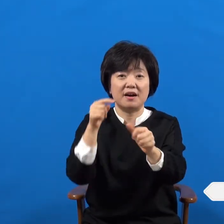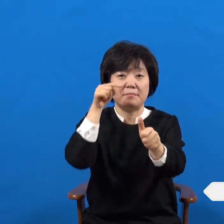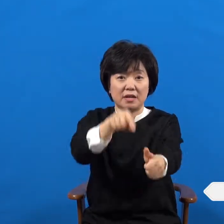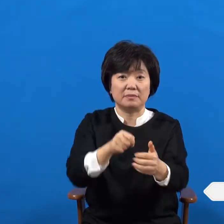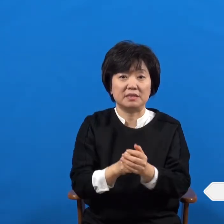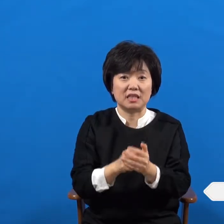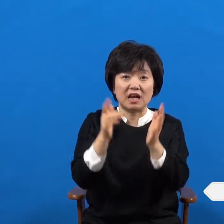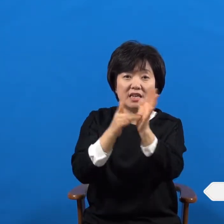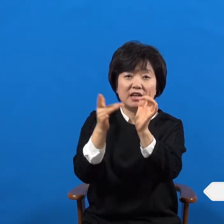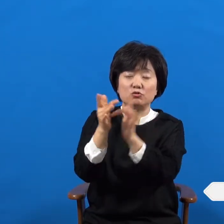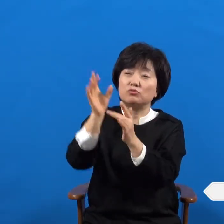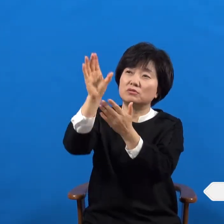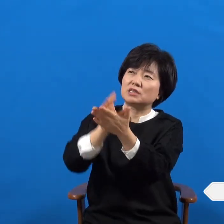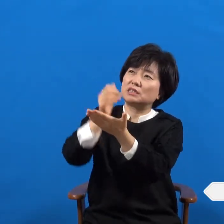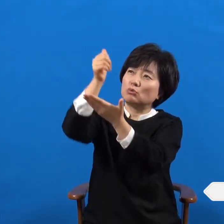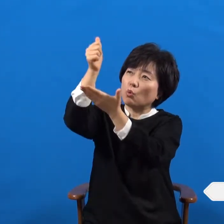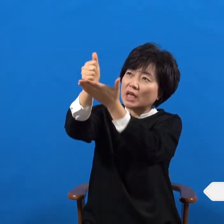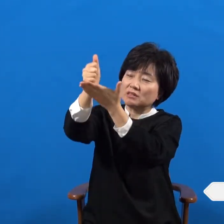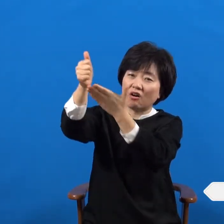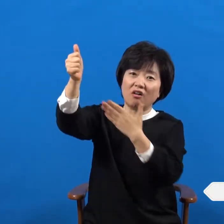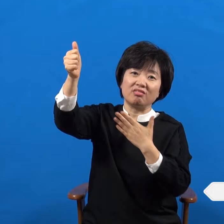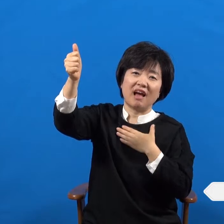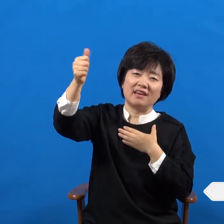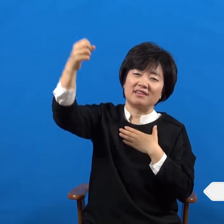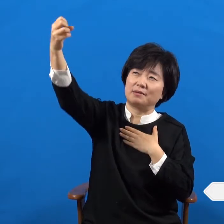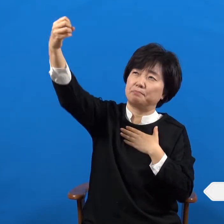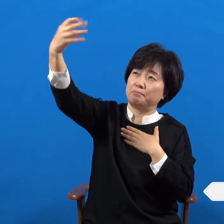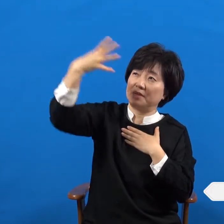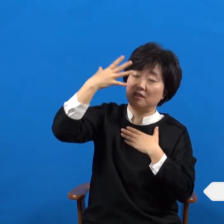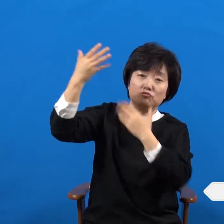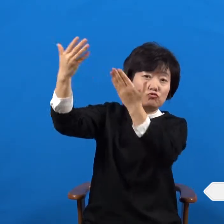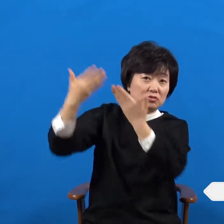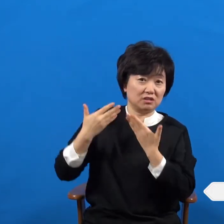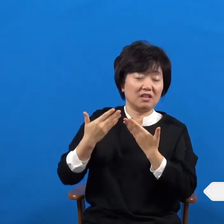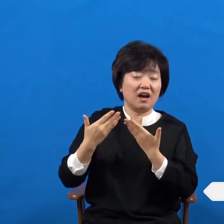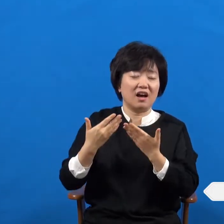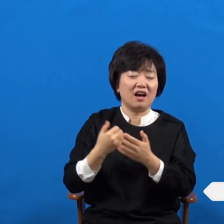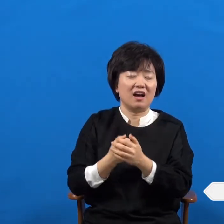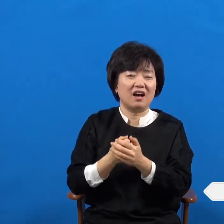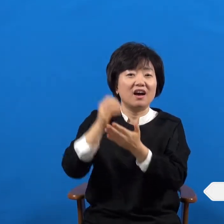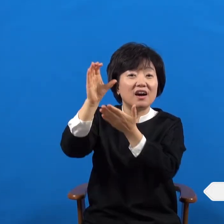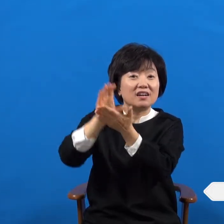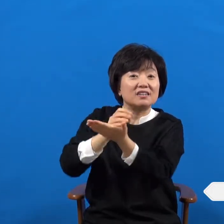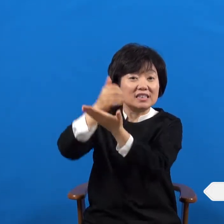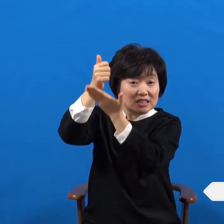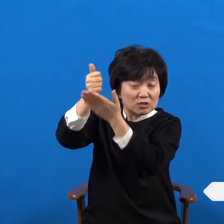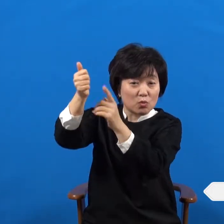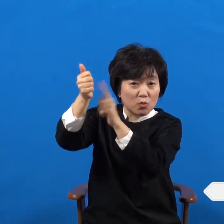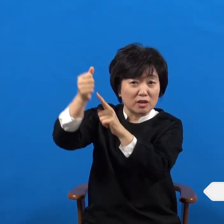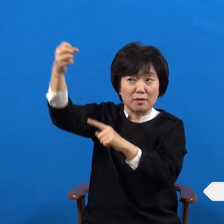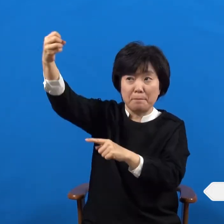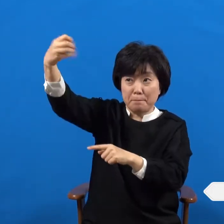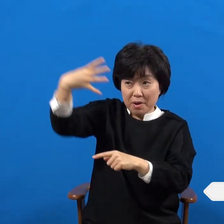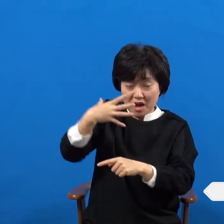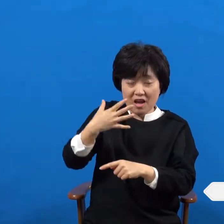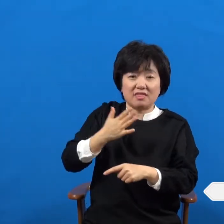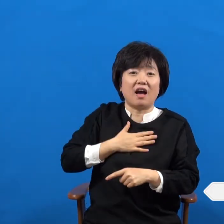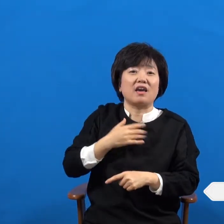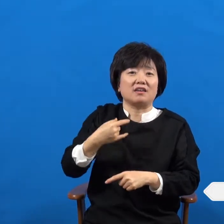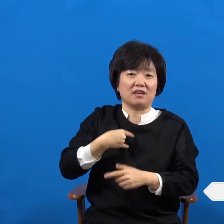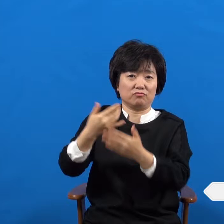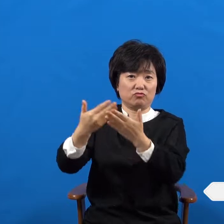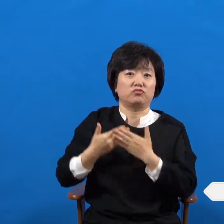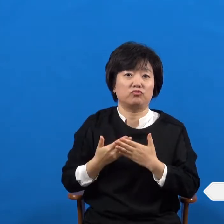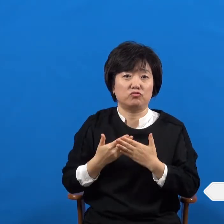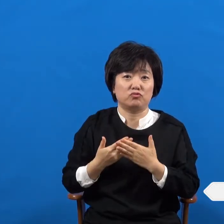예수 그리스도께서 너를 비추시느니라. Christ shines on you.